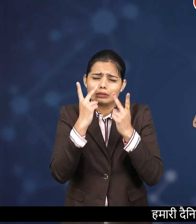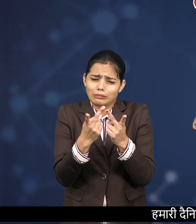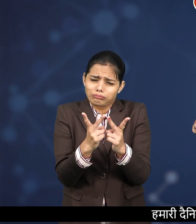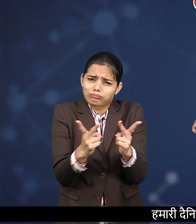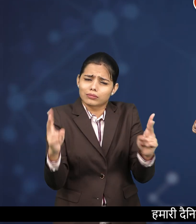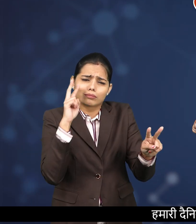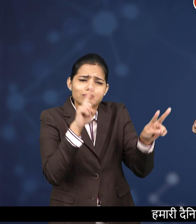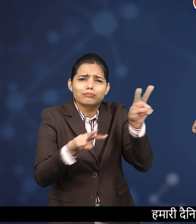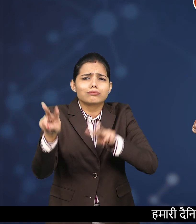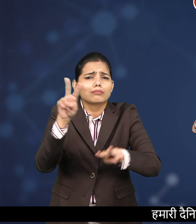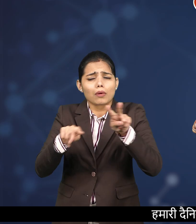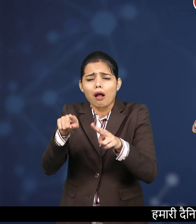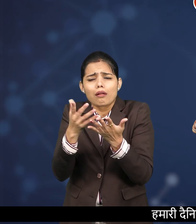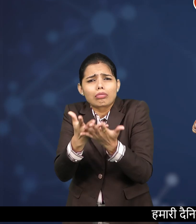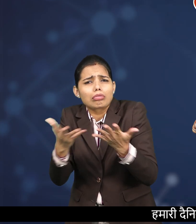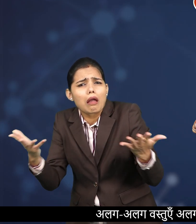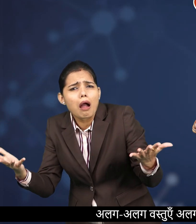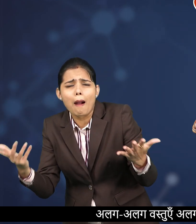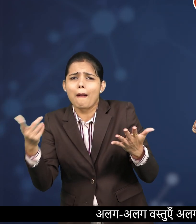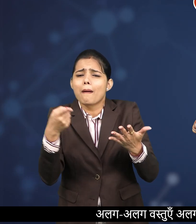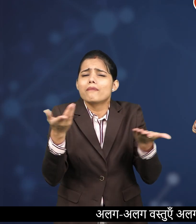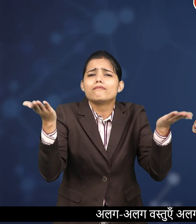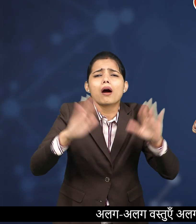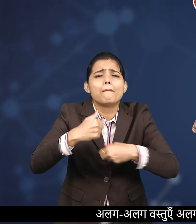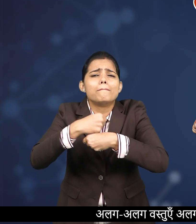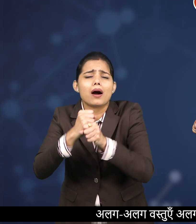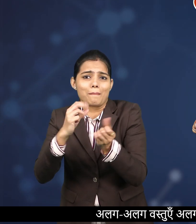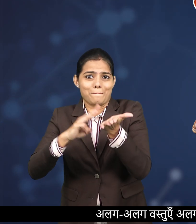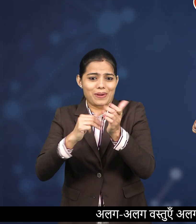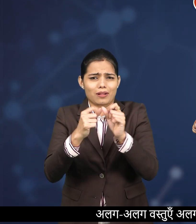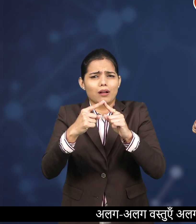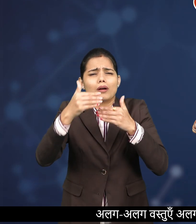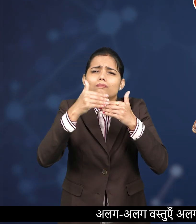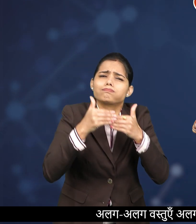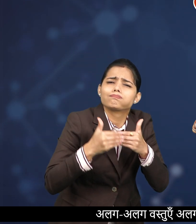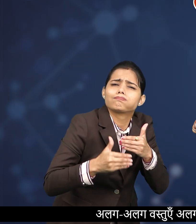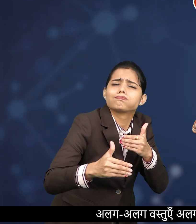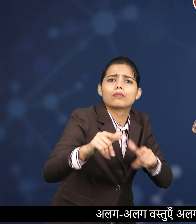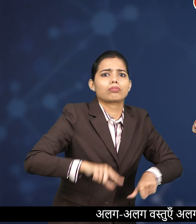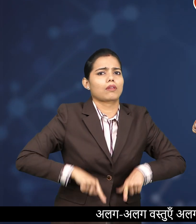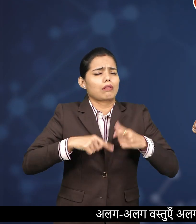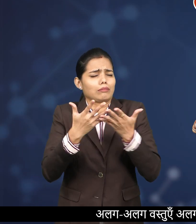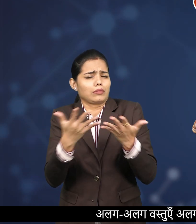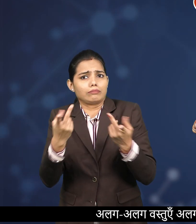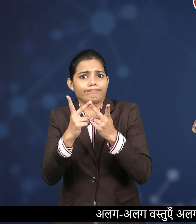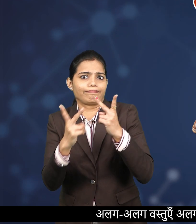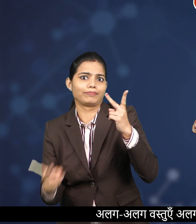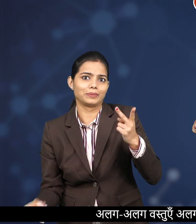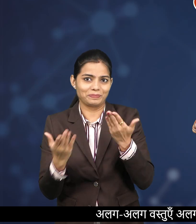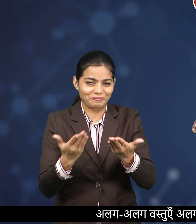हमारी दैनिक जीवन में हम देखते हैं कि अलग अलग वस्तुएं अलग अलग प्रकार की सामग्री से बनी होती है।